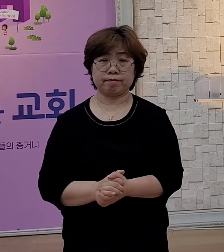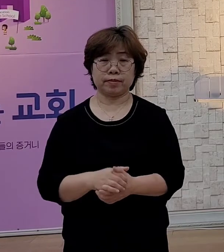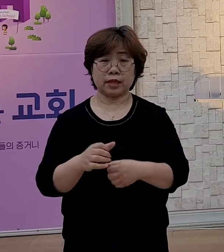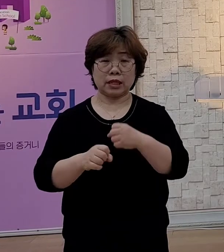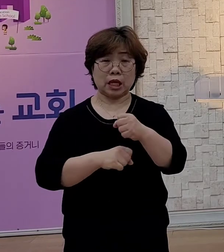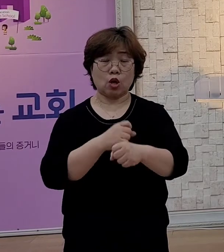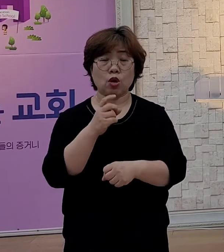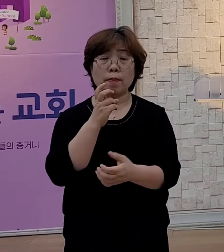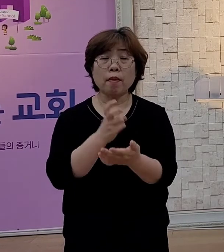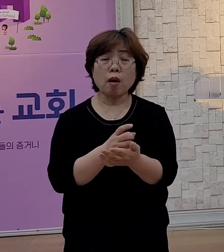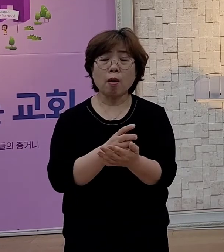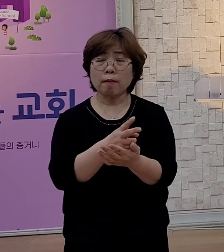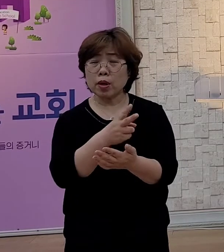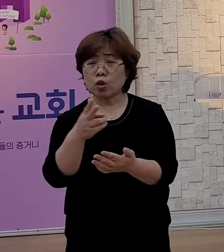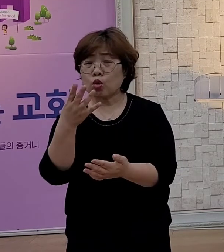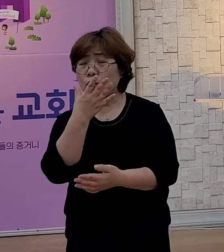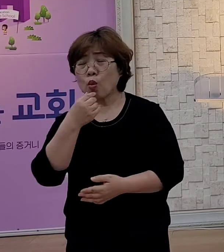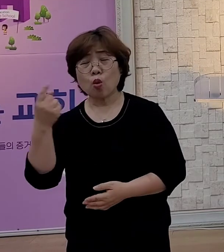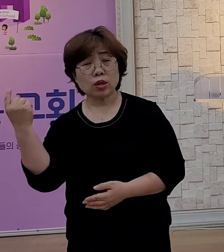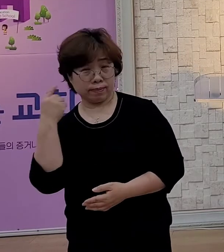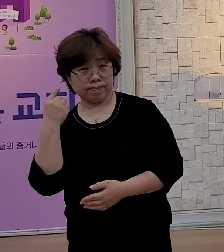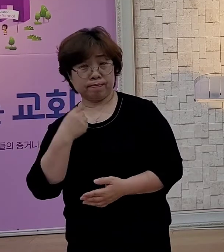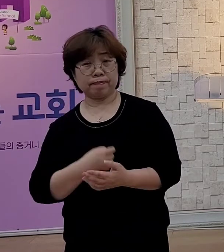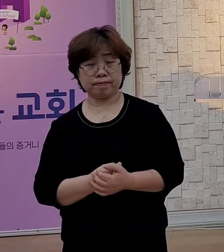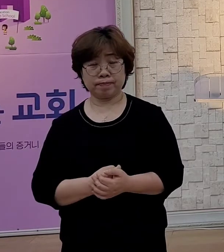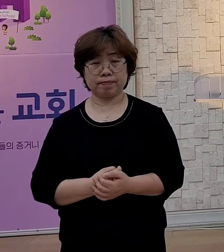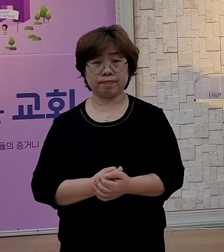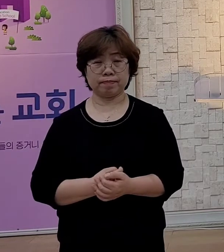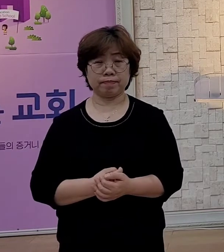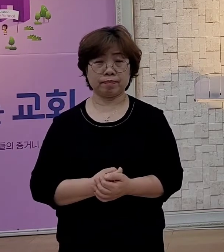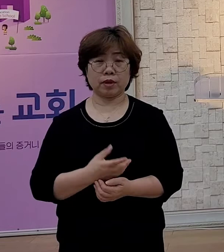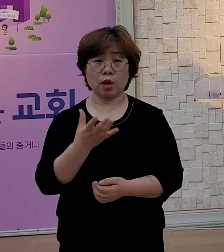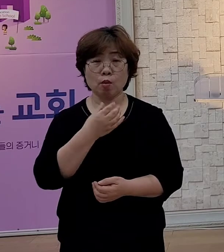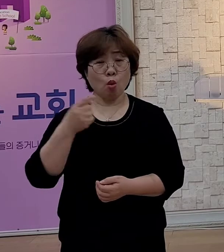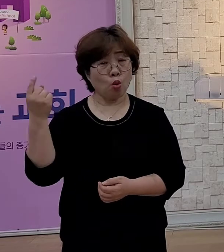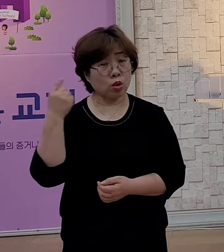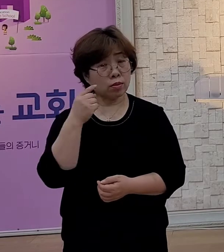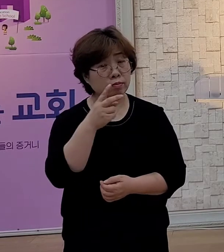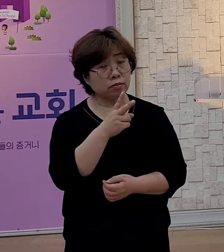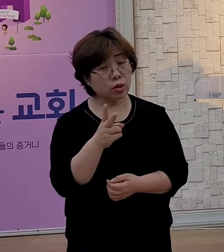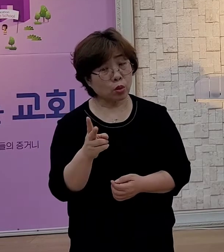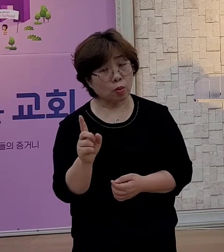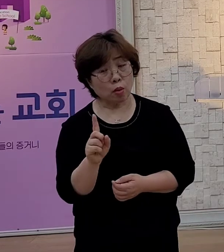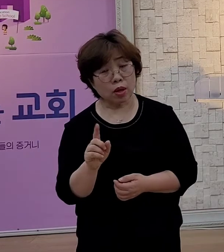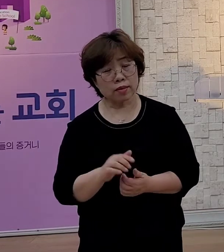이게 복음이에요, 복음. 자유의 율법. 복음. 여러분, 복음은 뭘까요?